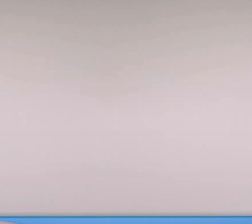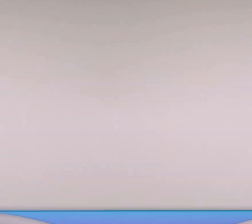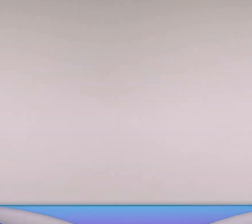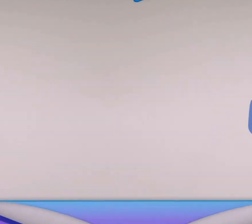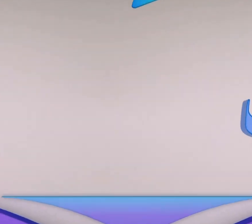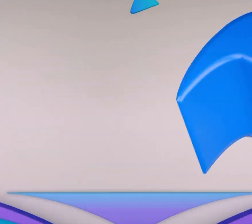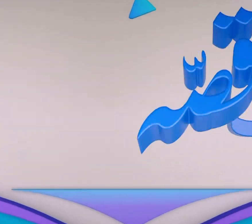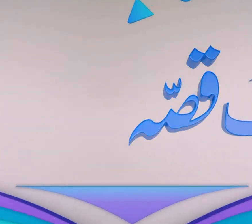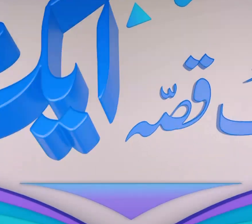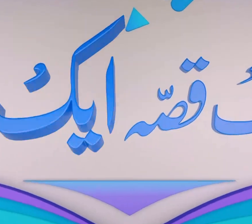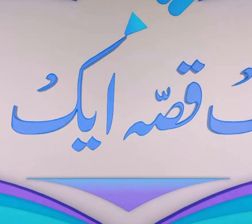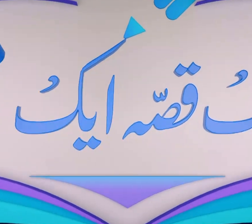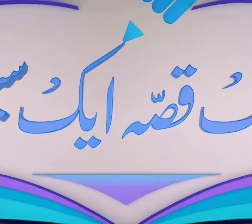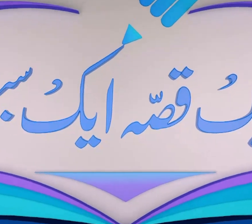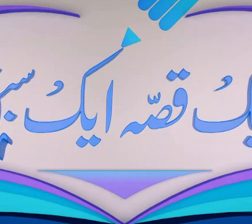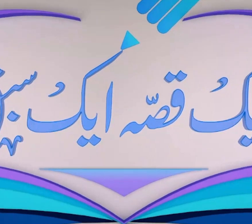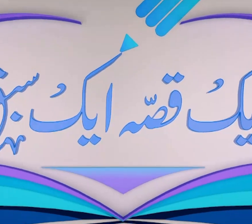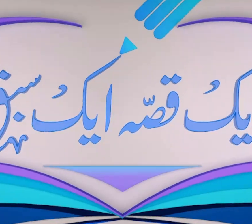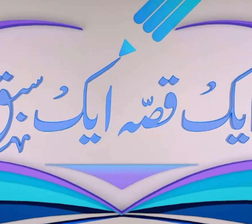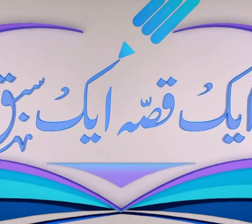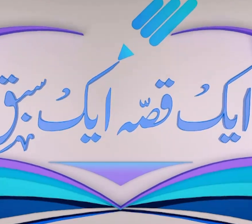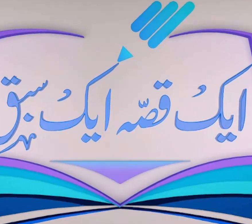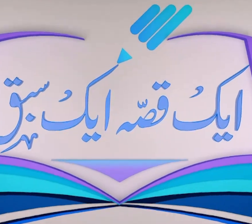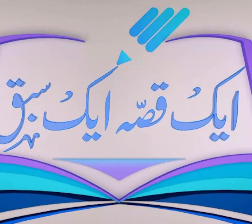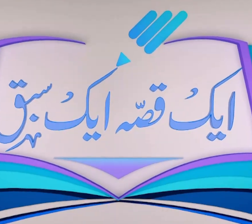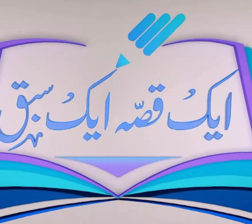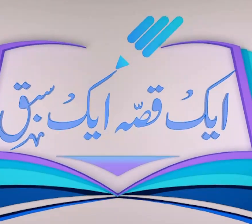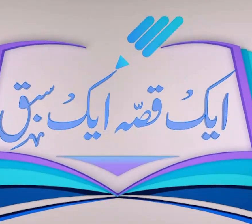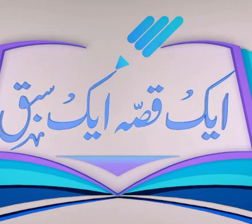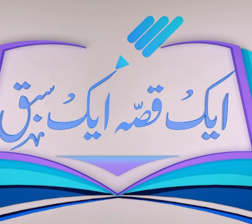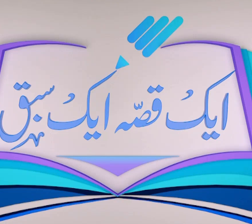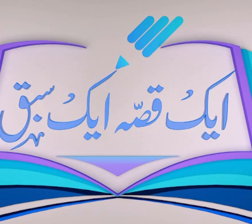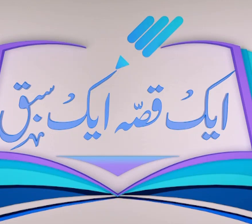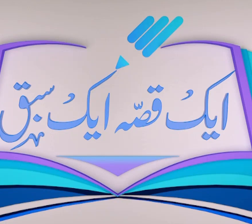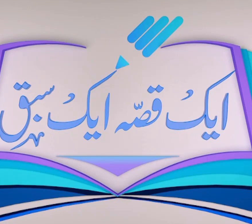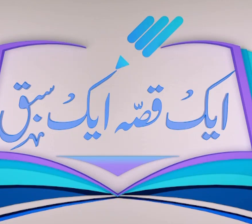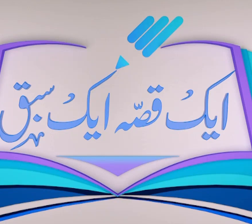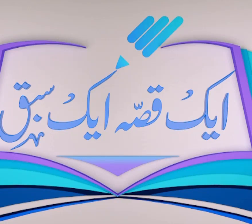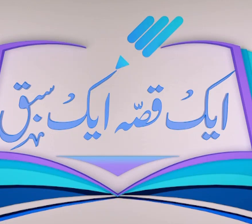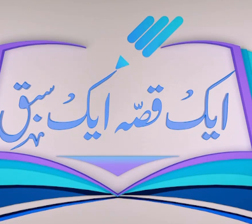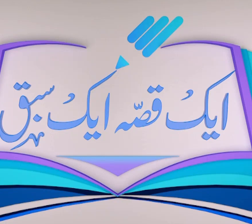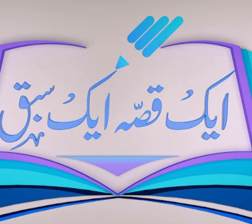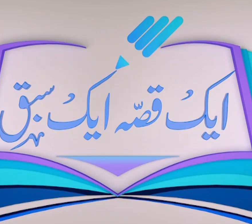سیکھیں سبق سکھاؤ اکابری کی حیات